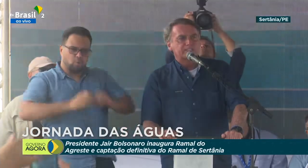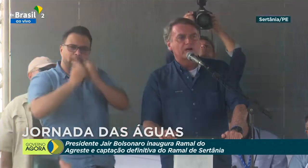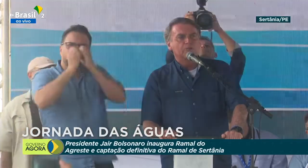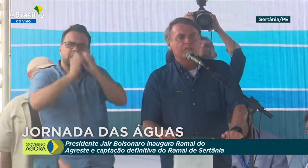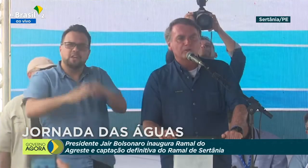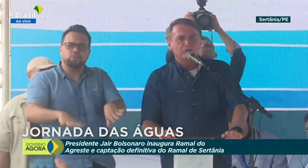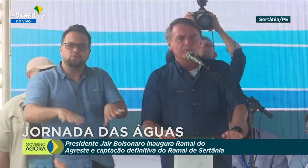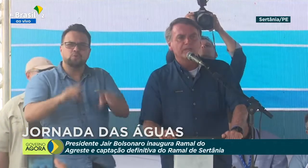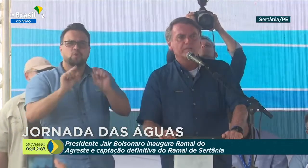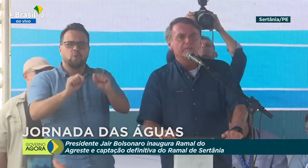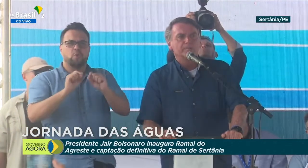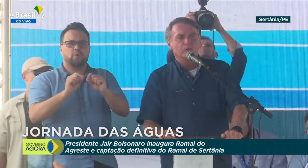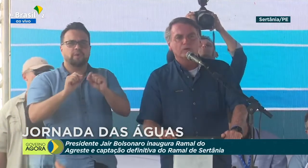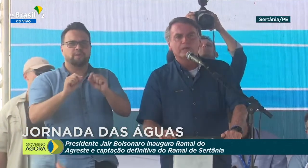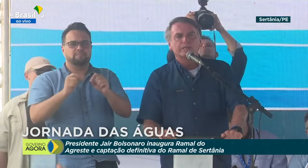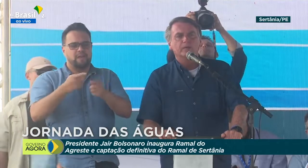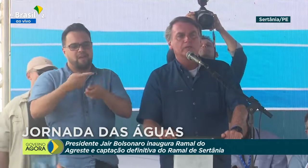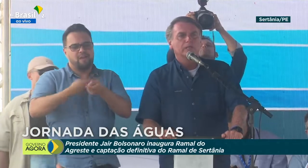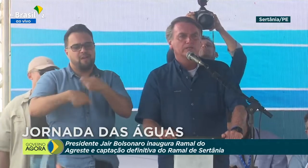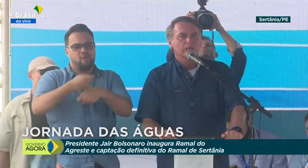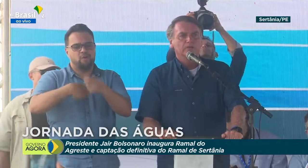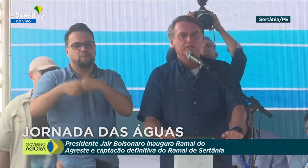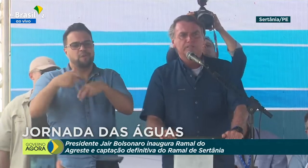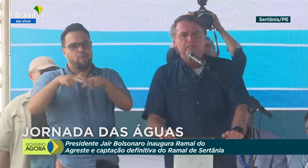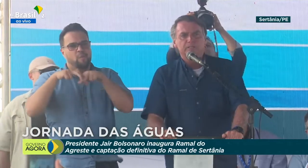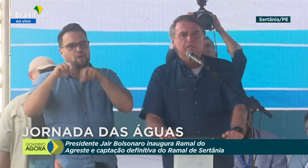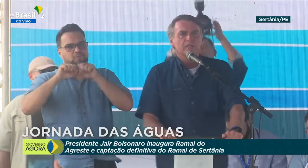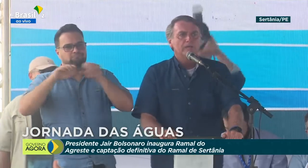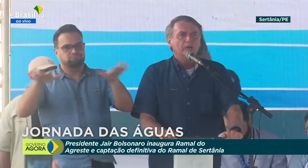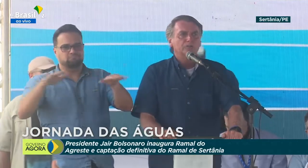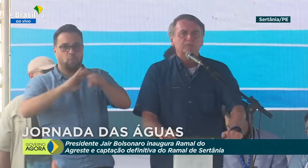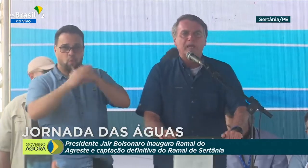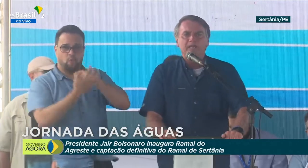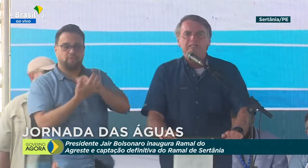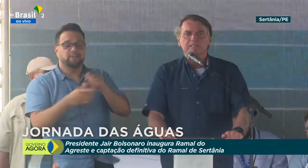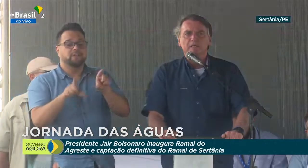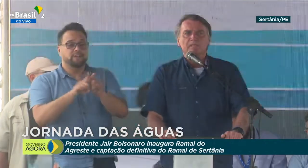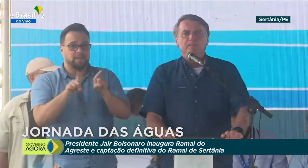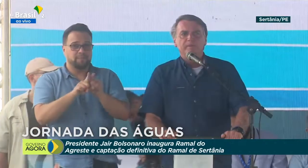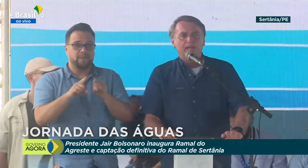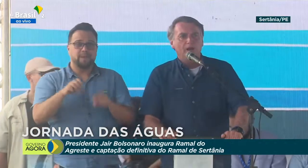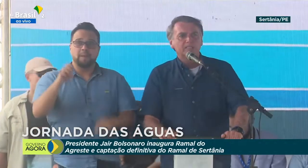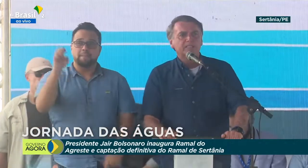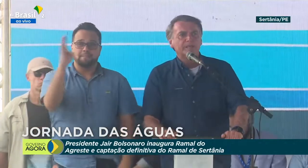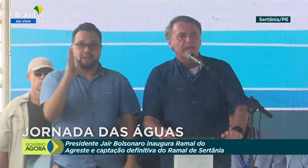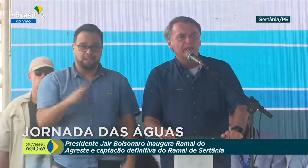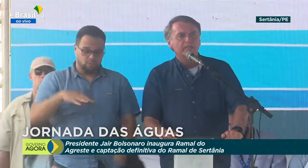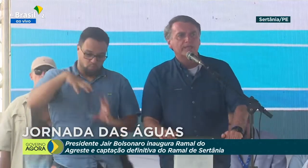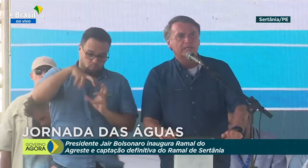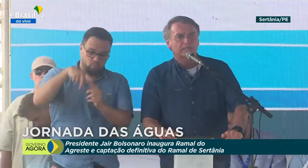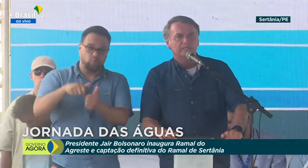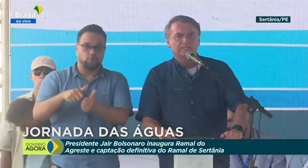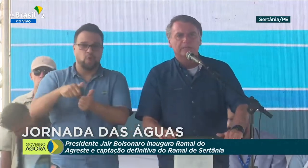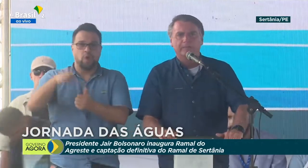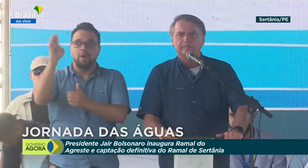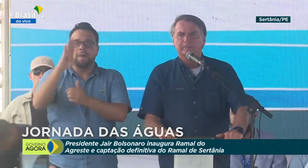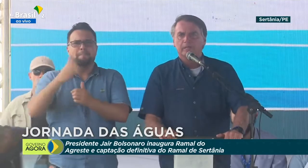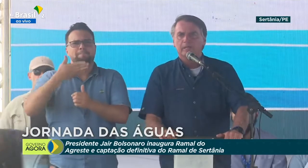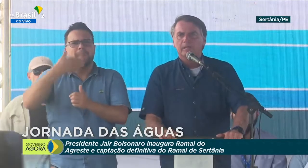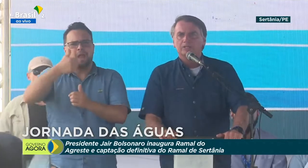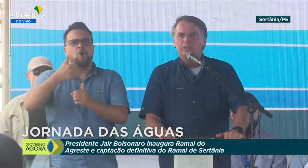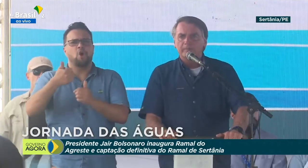a questão da economia por ocasião da Covid. E é um dos países que melhor está saindo dessa crise